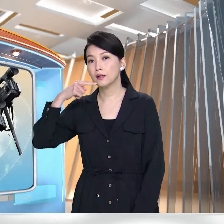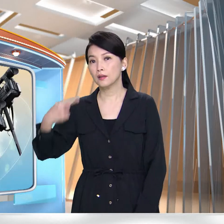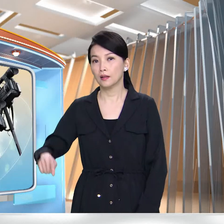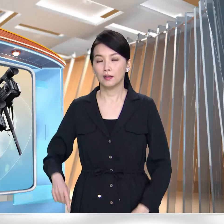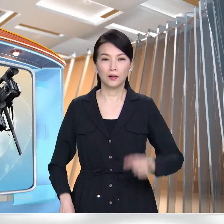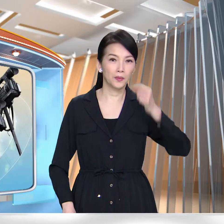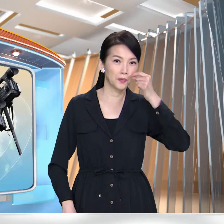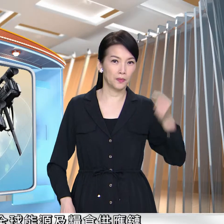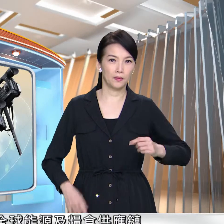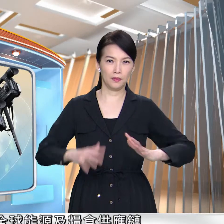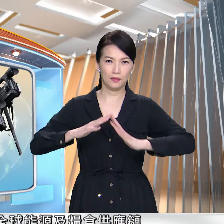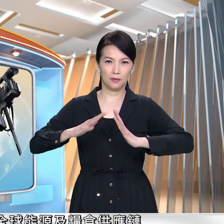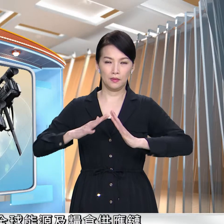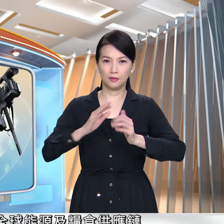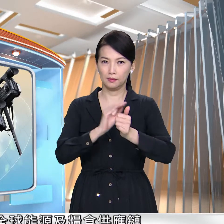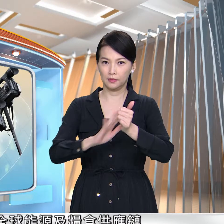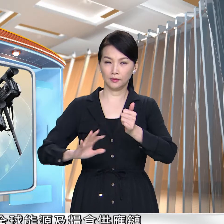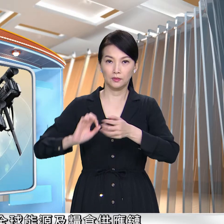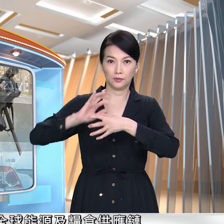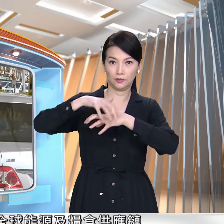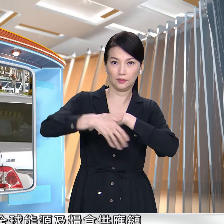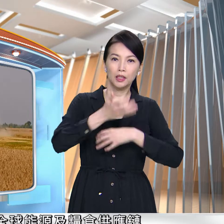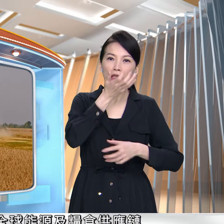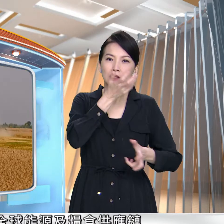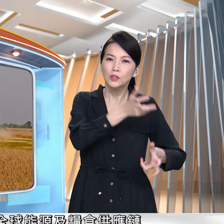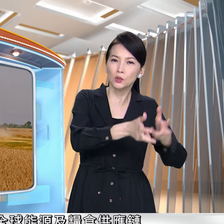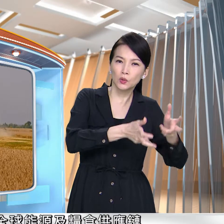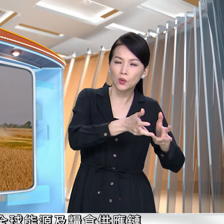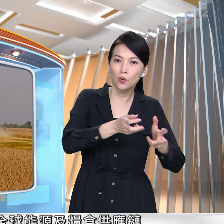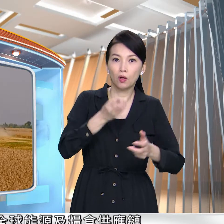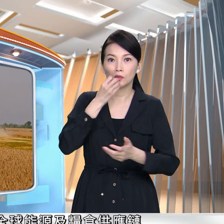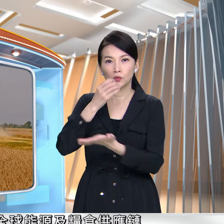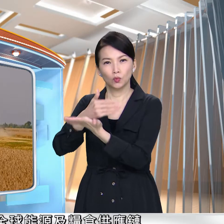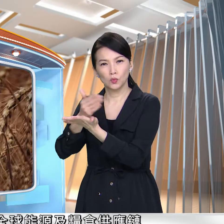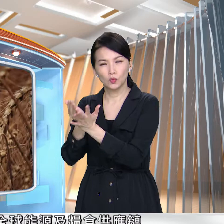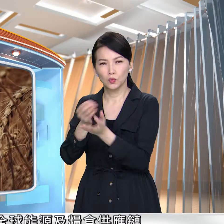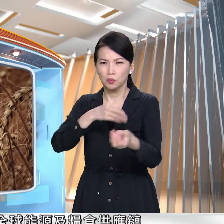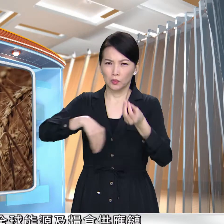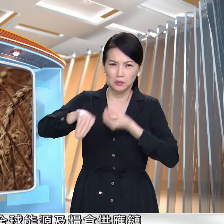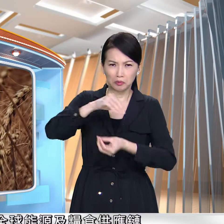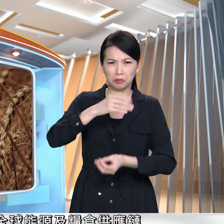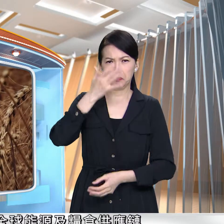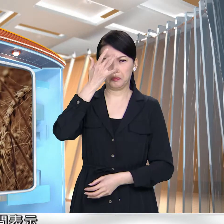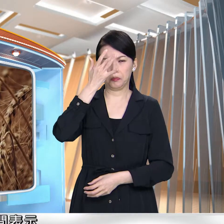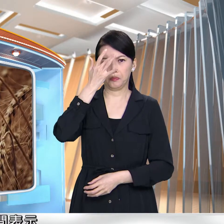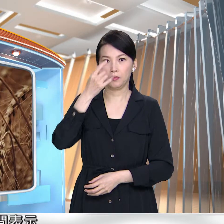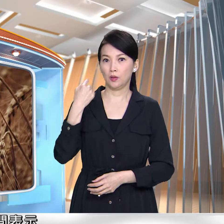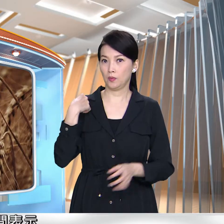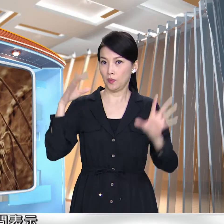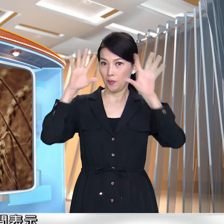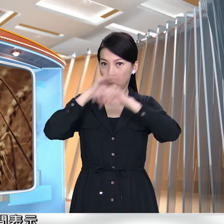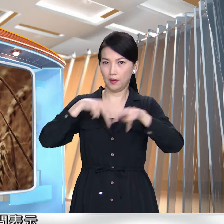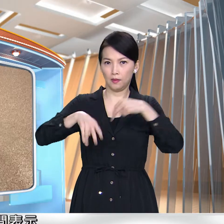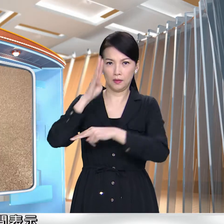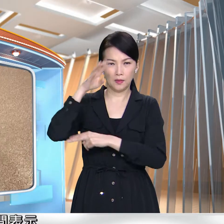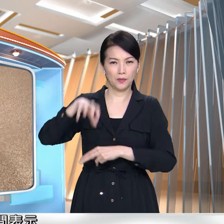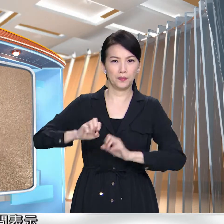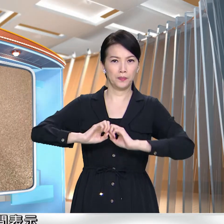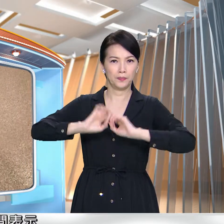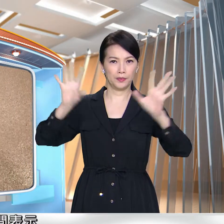二屋戰爭衝擊全球能源以及糧食供應鏈行政院昨天晚間表示